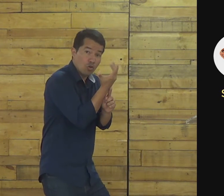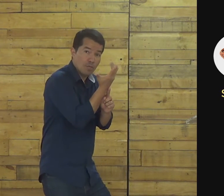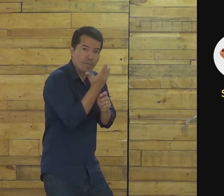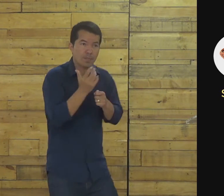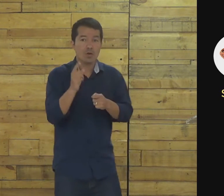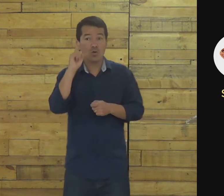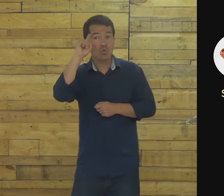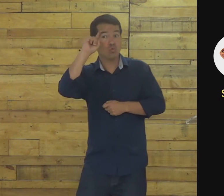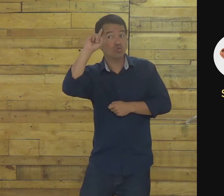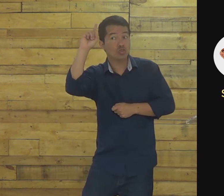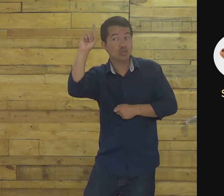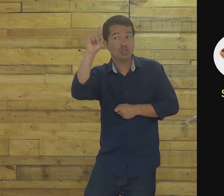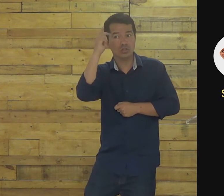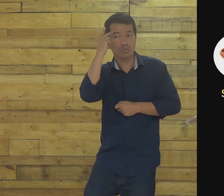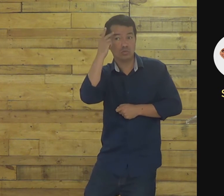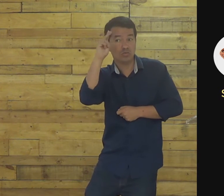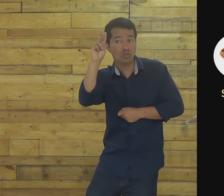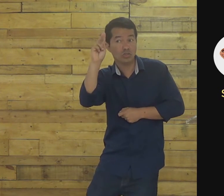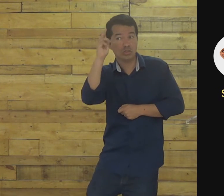E a candeia,